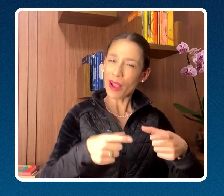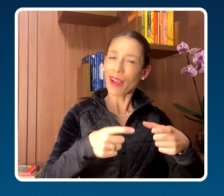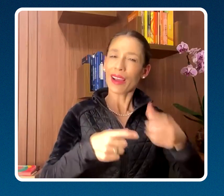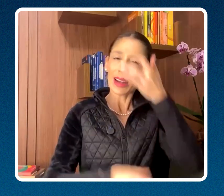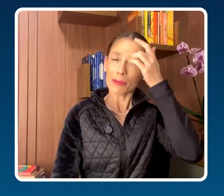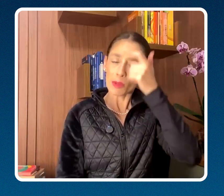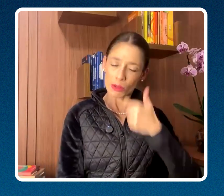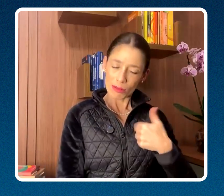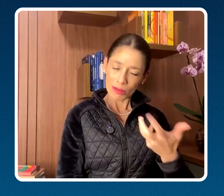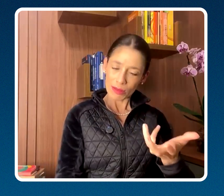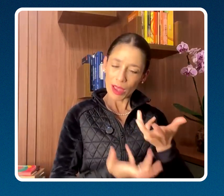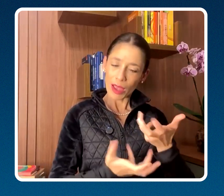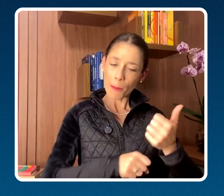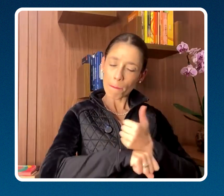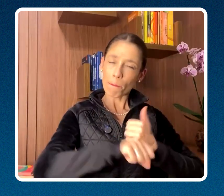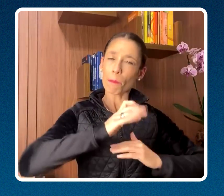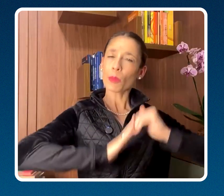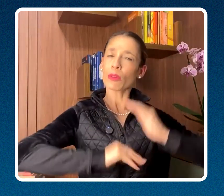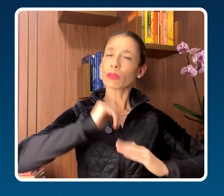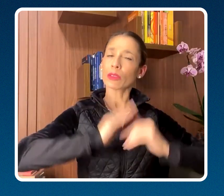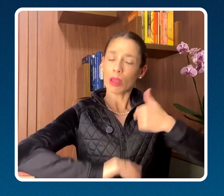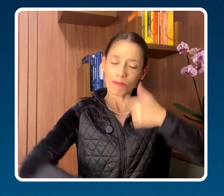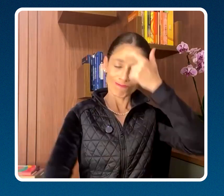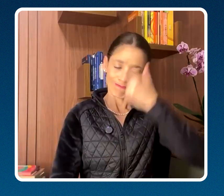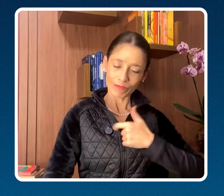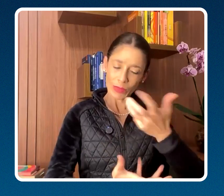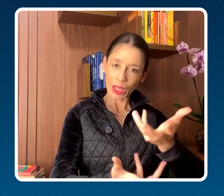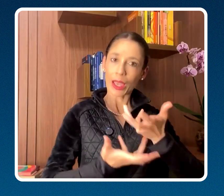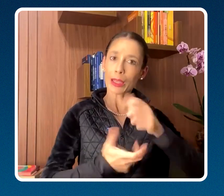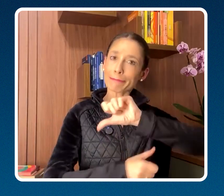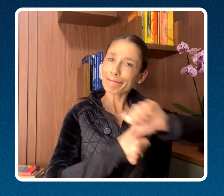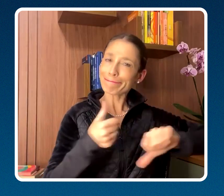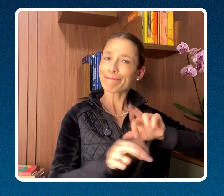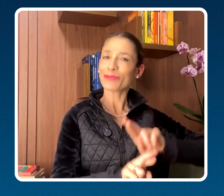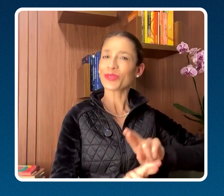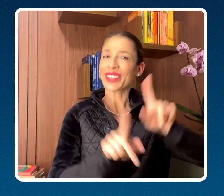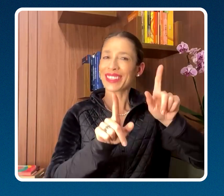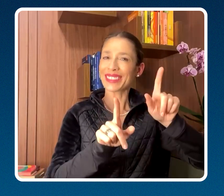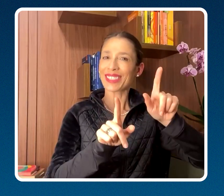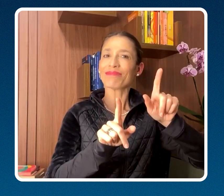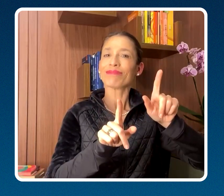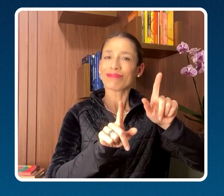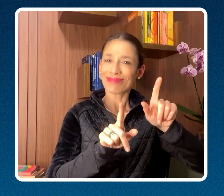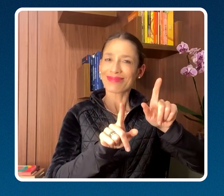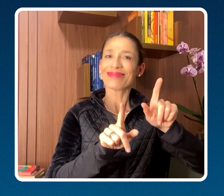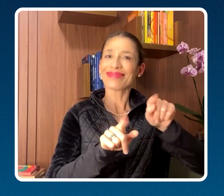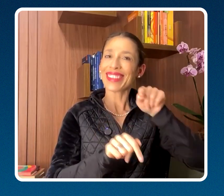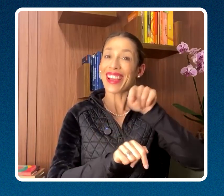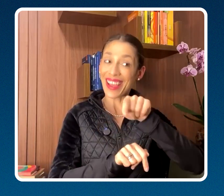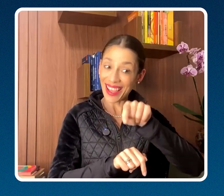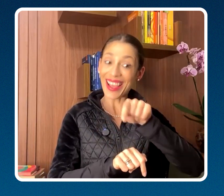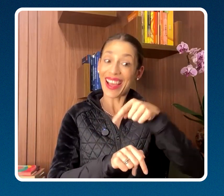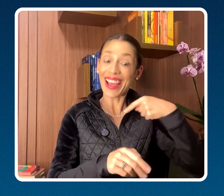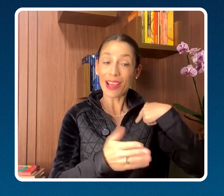quero ser e do profissional que eu quero ser. Realmente eu quero fazer essa diferença. E foi aí que eu comecei. Aí